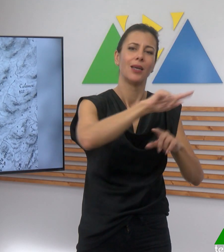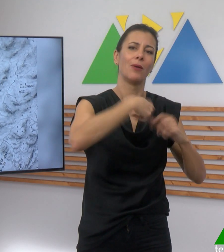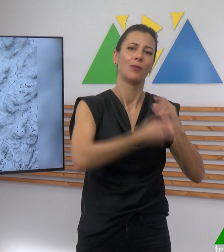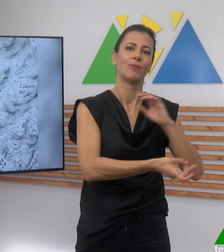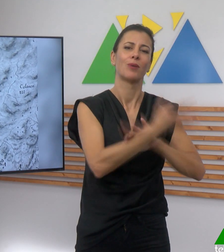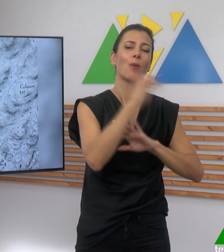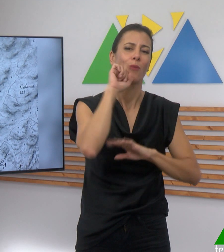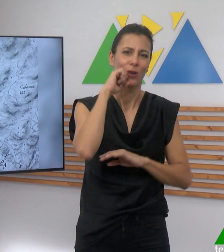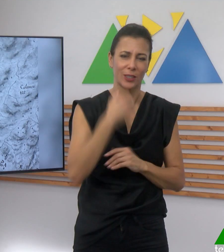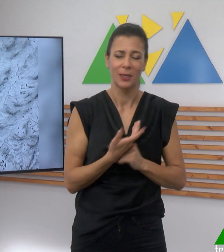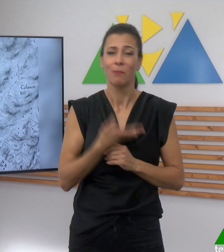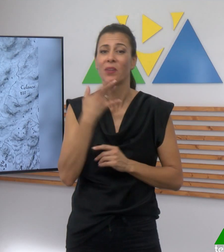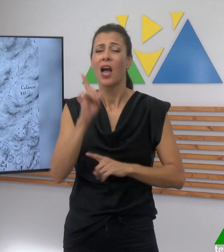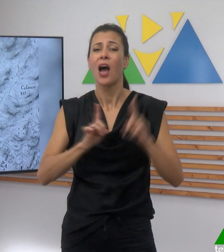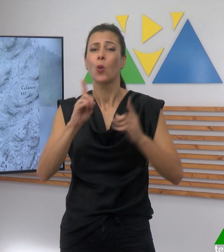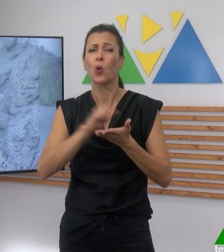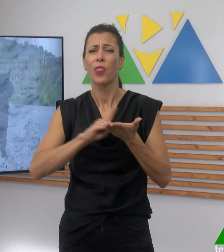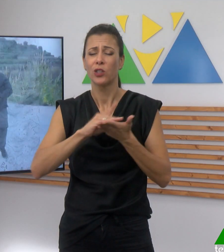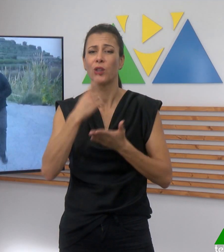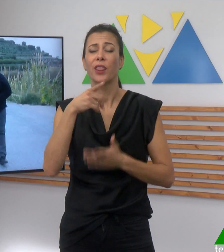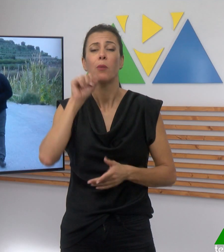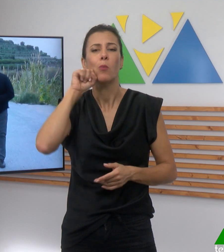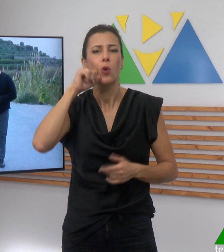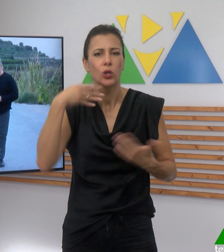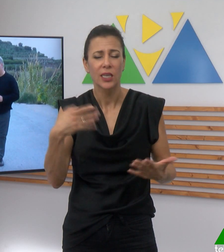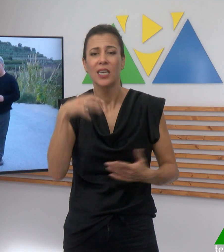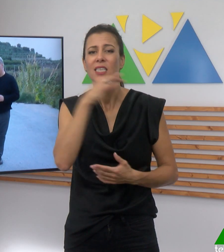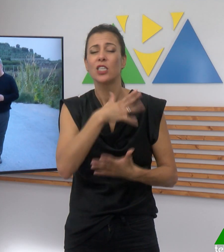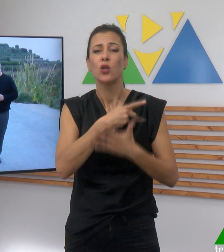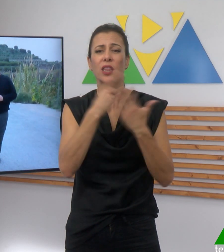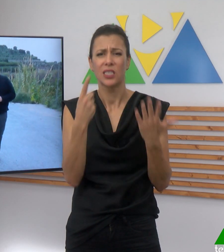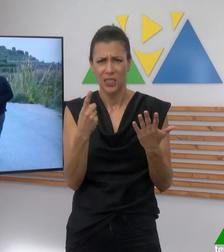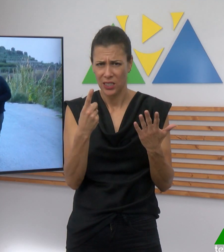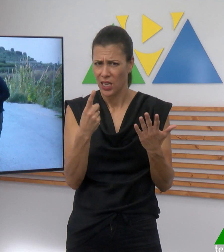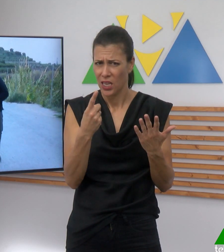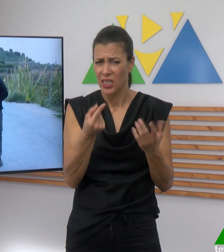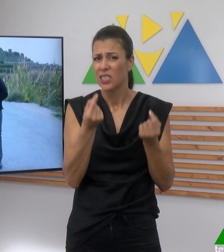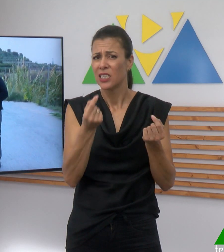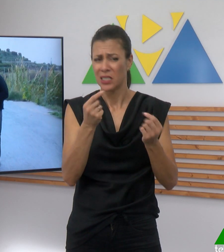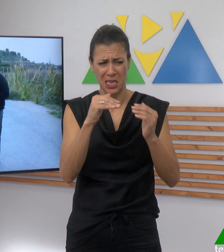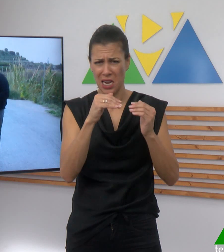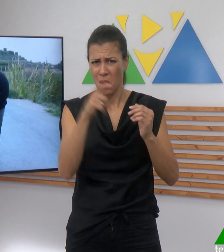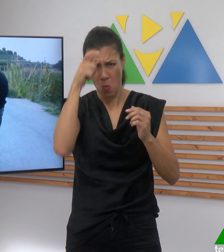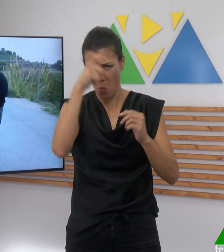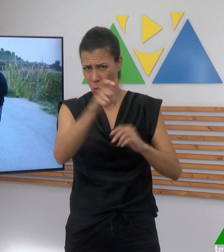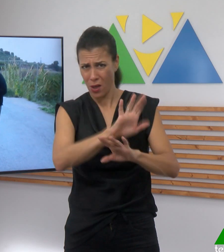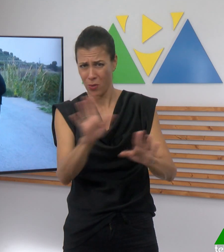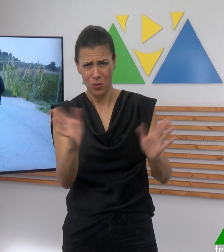datos que dicen que motril eh en el siglo XV ni siquiera era una población que eran como pequeños